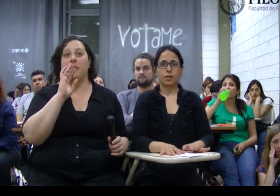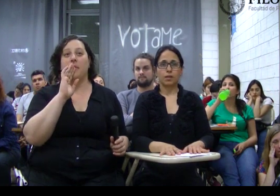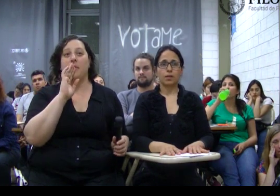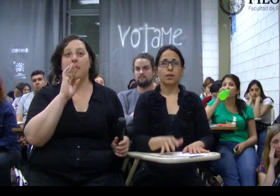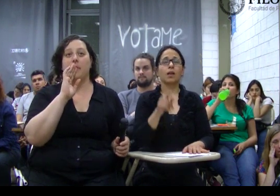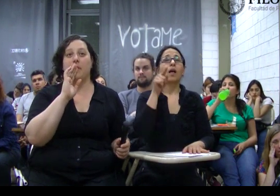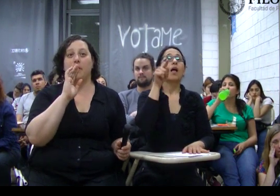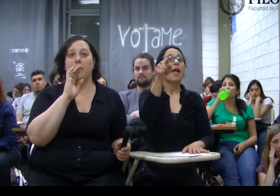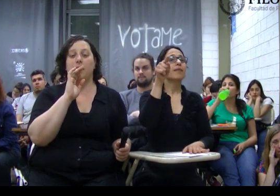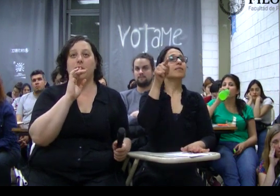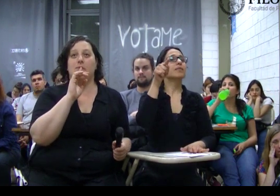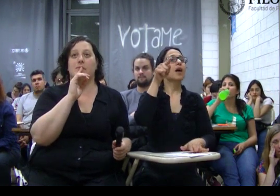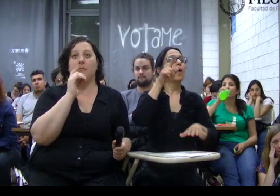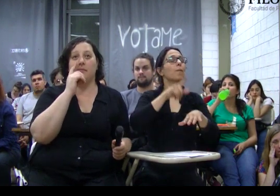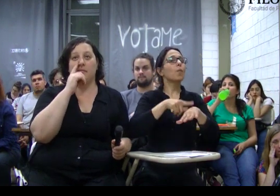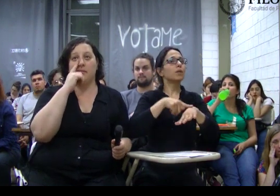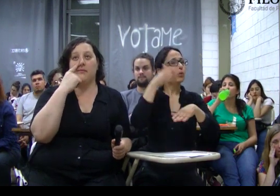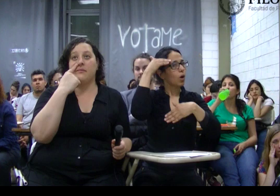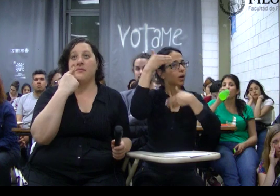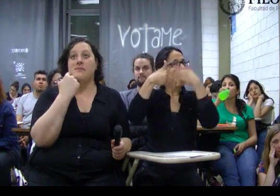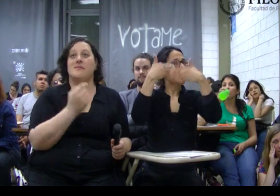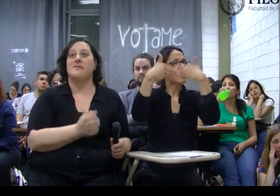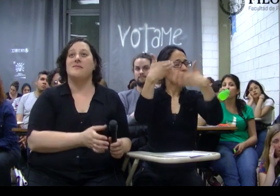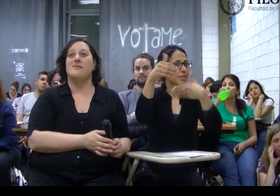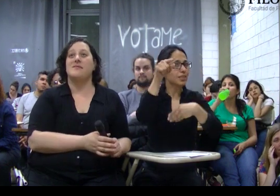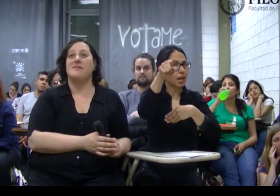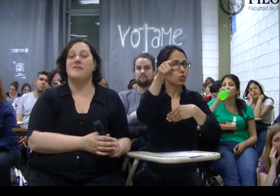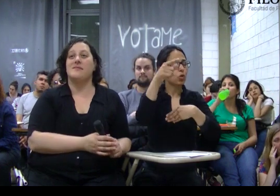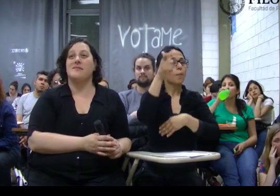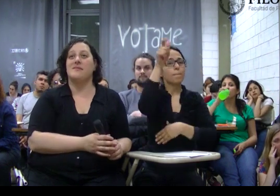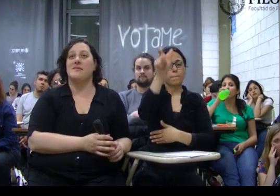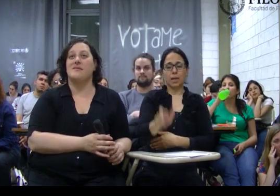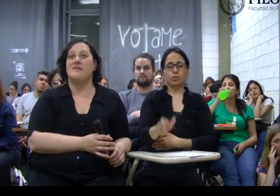Bueno, esta es la capacitación. Hay una persona